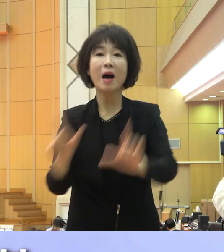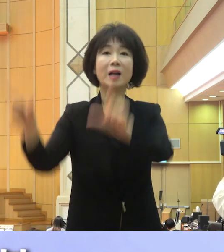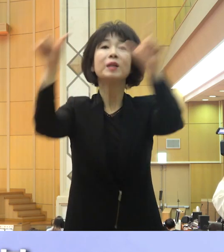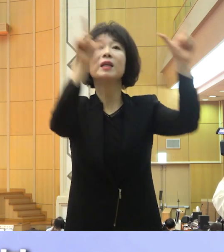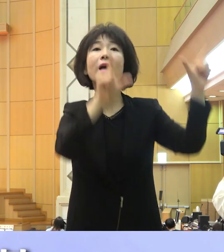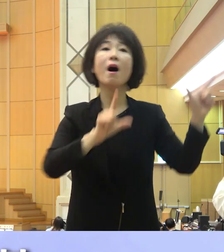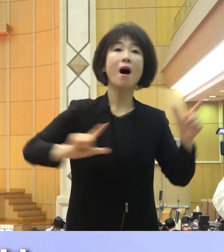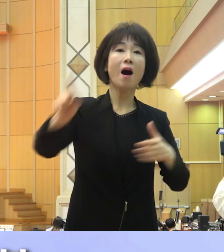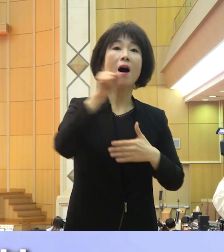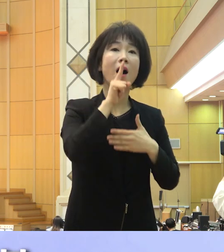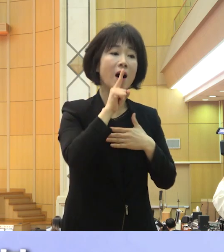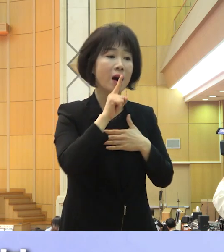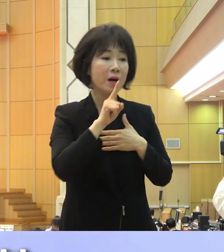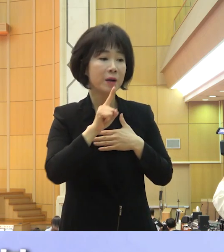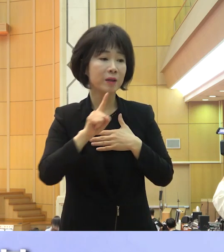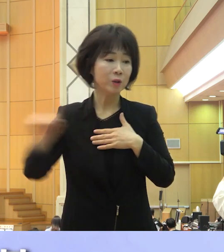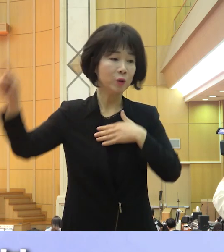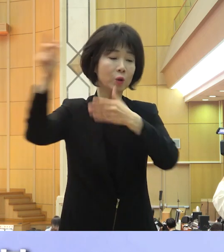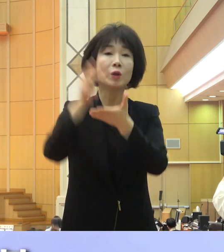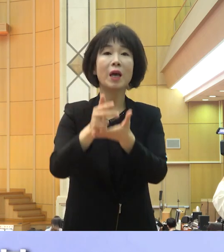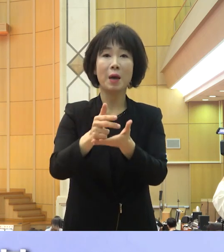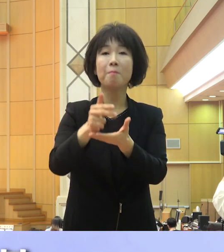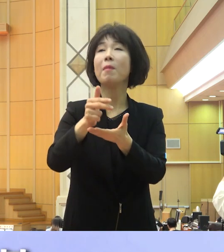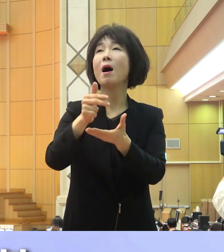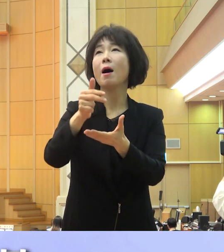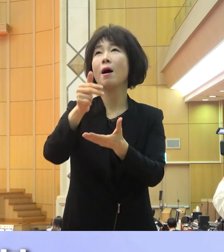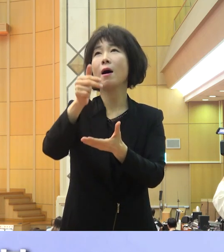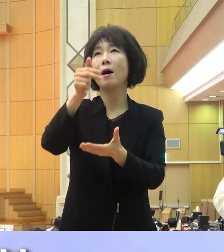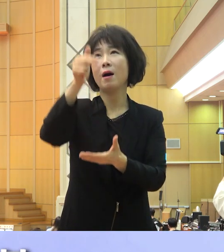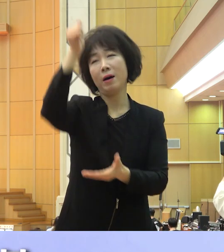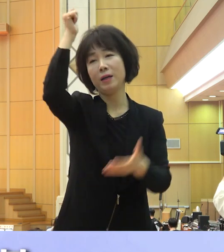전심으로 살리라. 주의